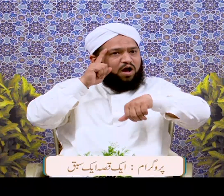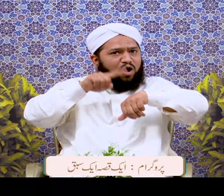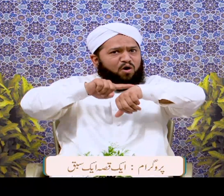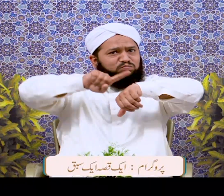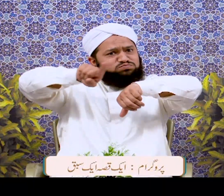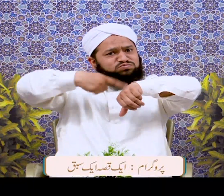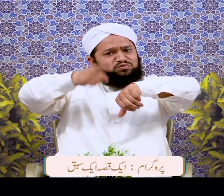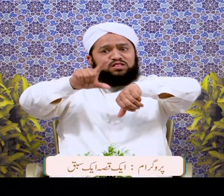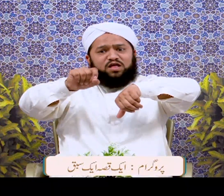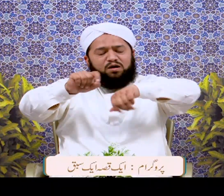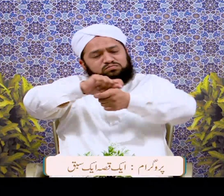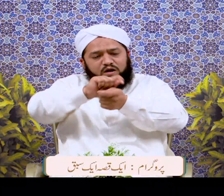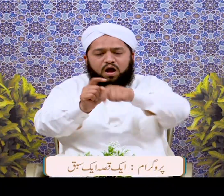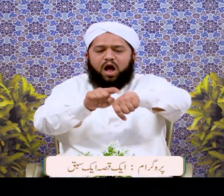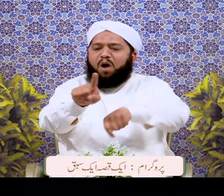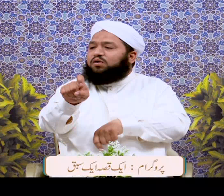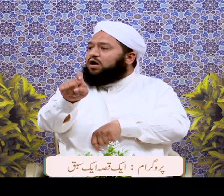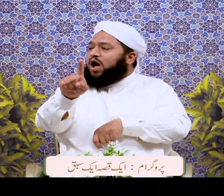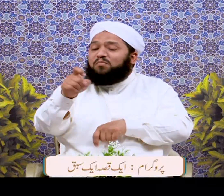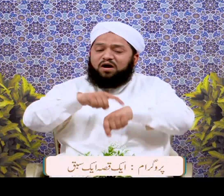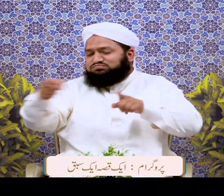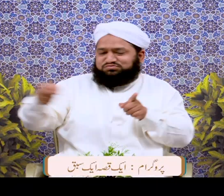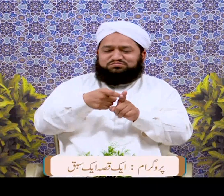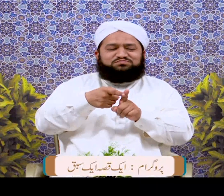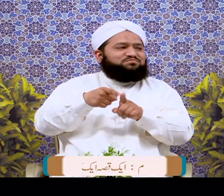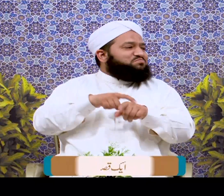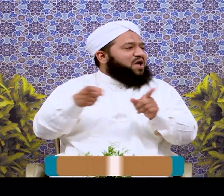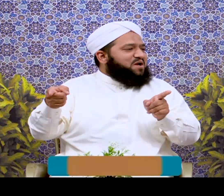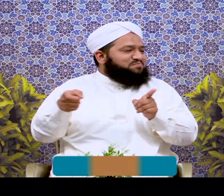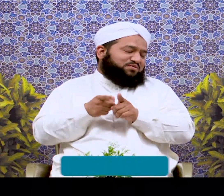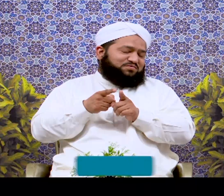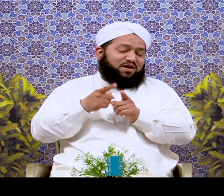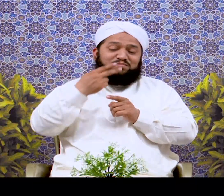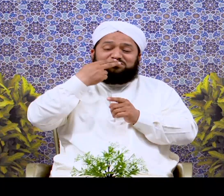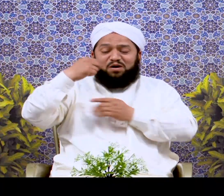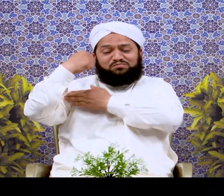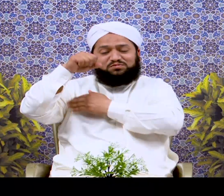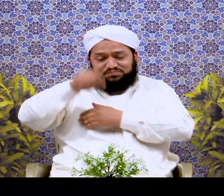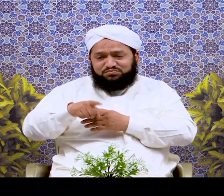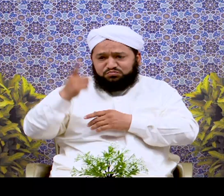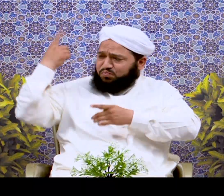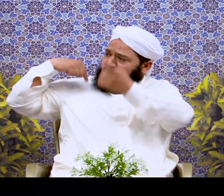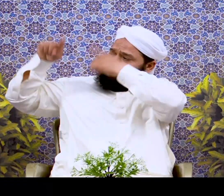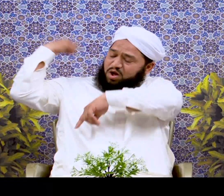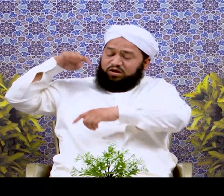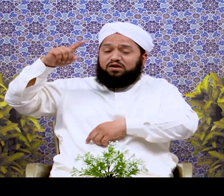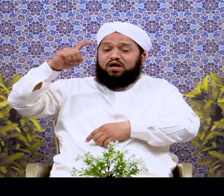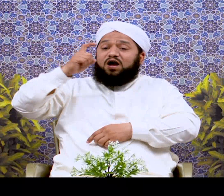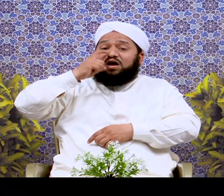چند سیکنڈ میں کر لیا کرتے تھے۔ یہ وقت سمٹ جانے کی مثال ہے۔ اس طرح قرآن کریم میں ملکہ بلقیس کے تخت کا واقعہ بیان